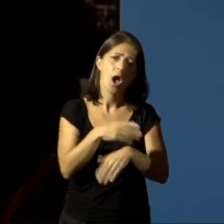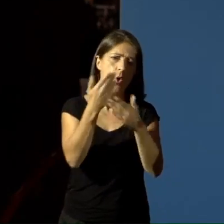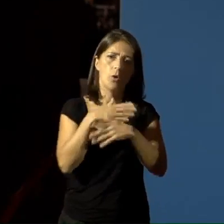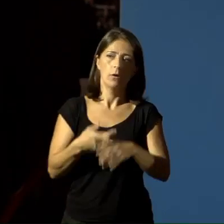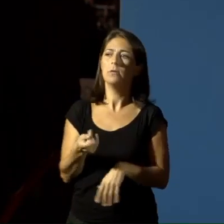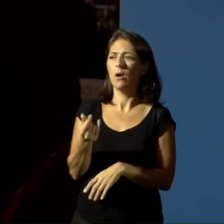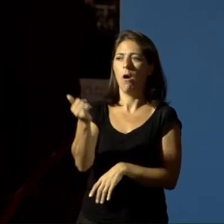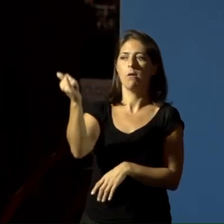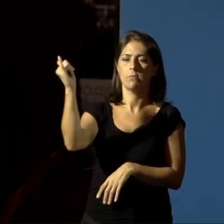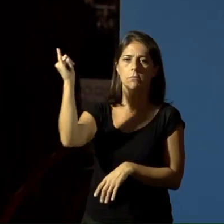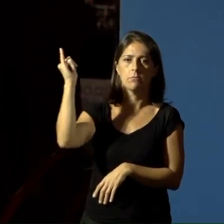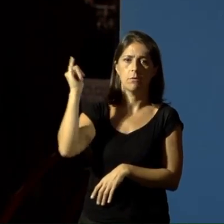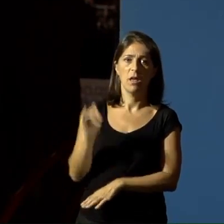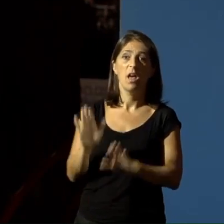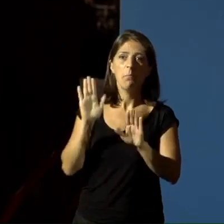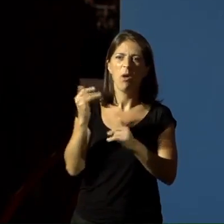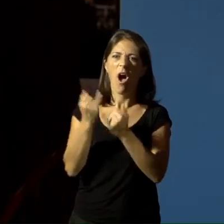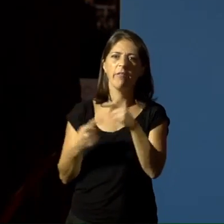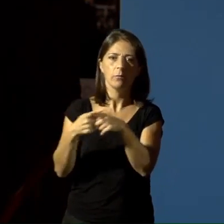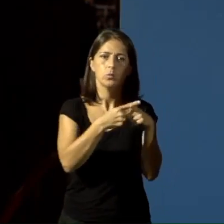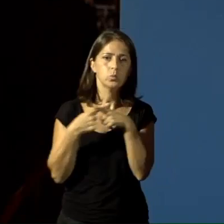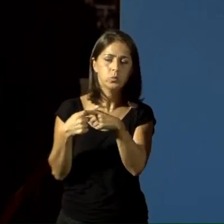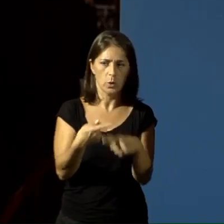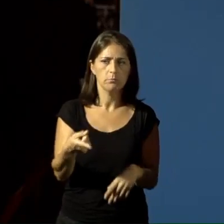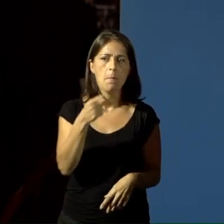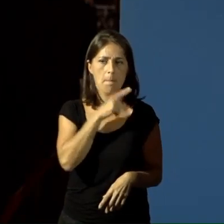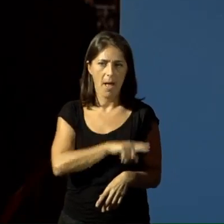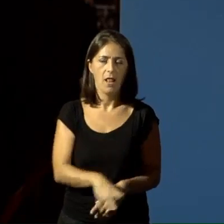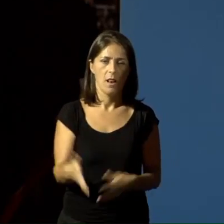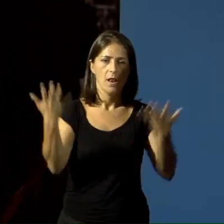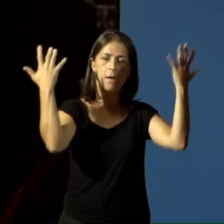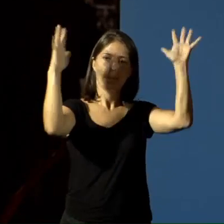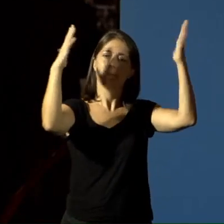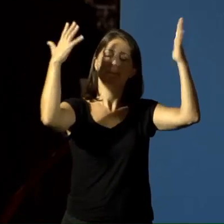que hai cartos, pero mal repartidos.